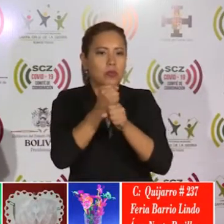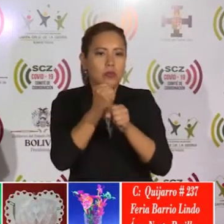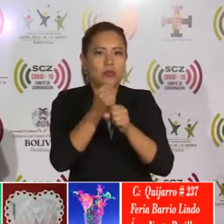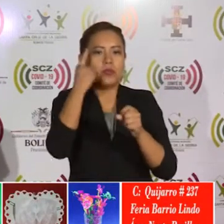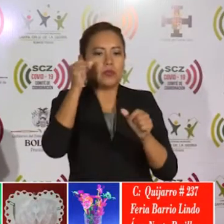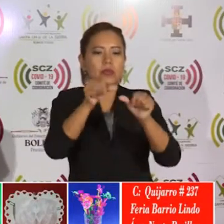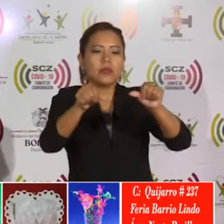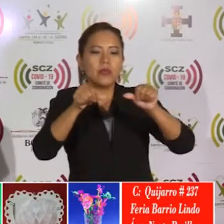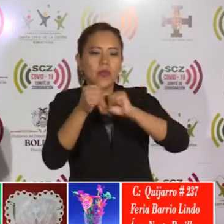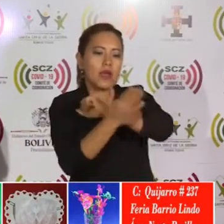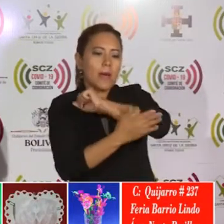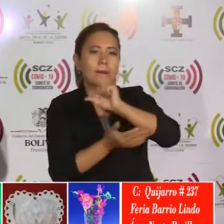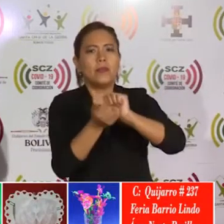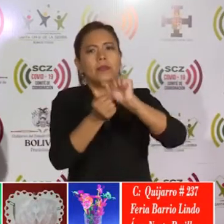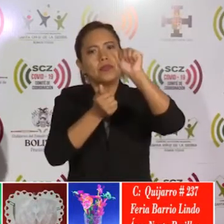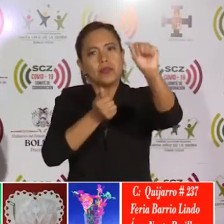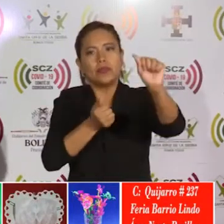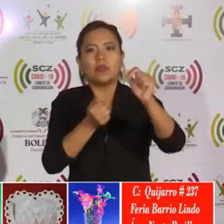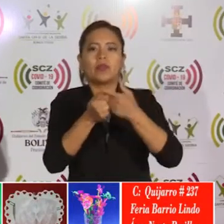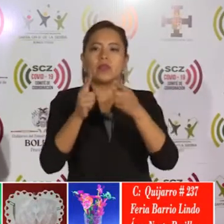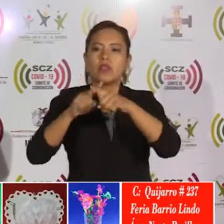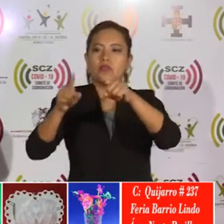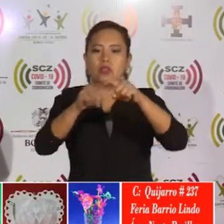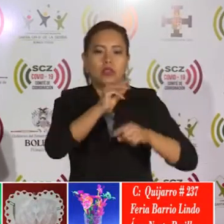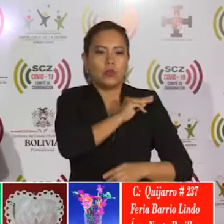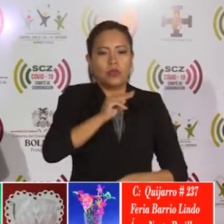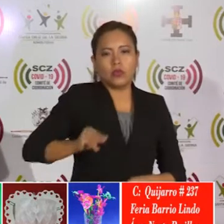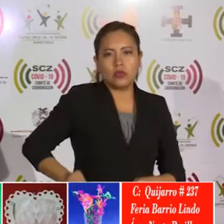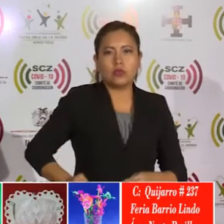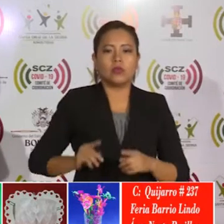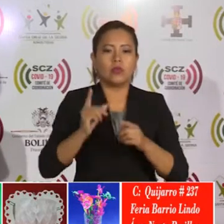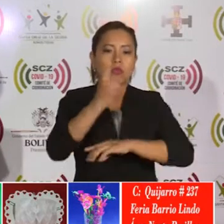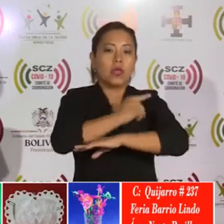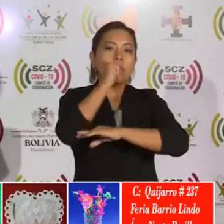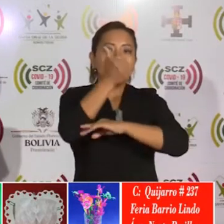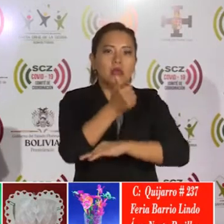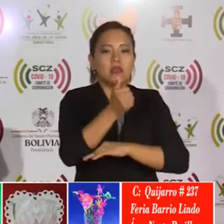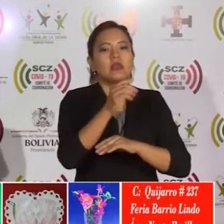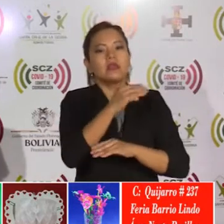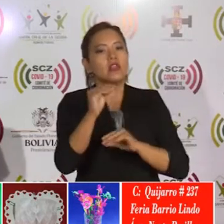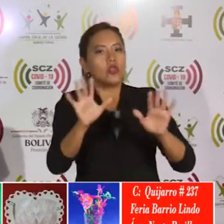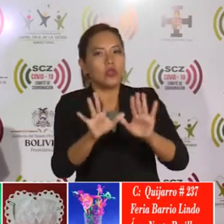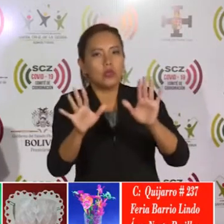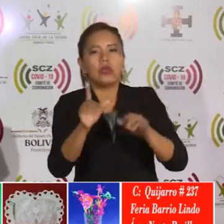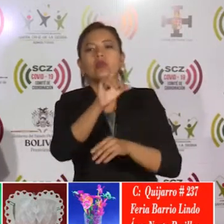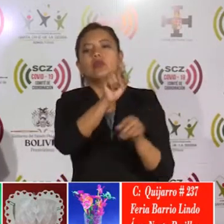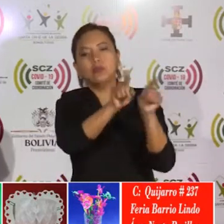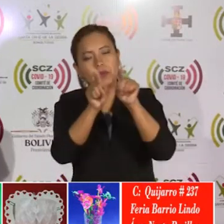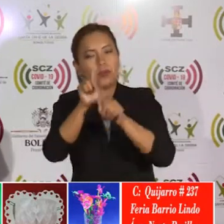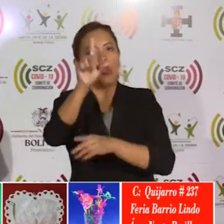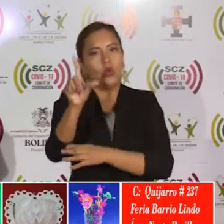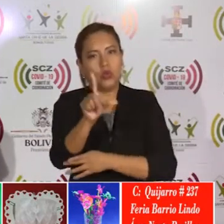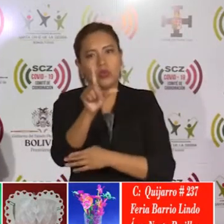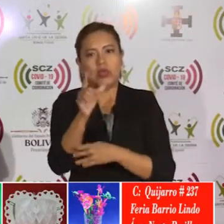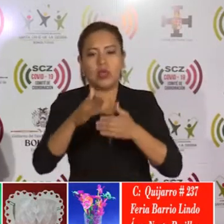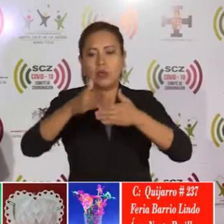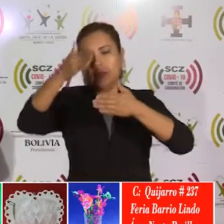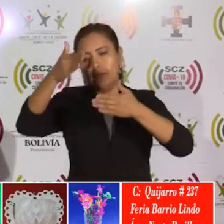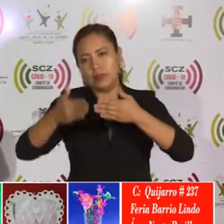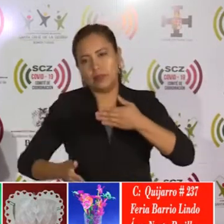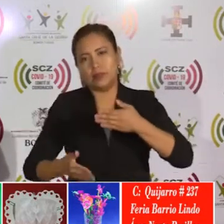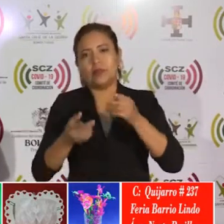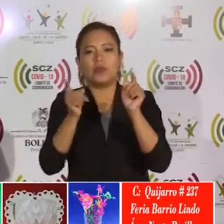área rural, en las comunidades, en los municipios el día de mañana y el domingo. Y el día lunes vamos a culminar